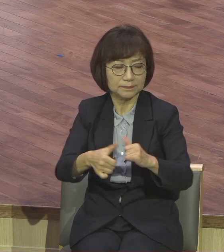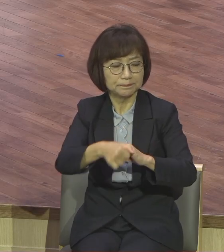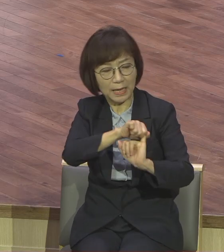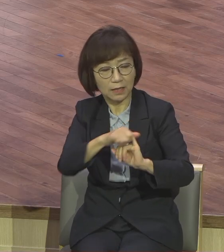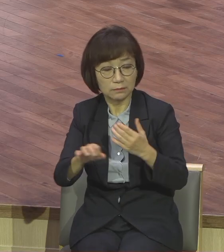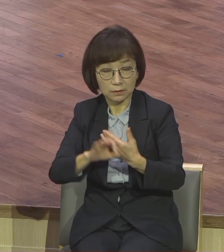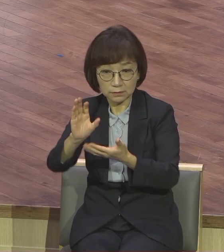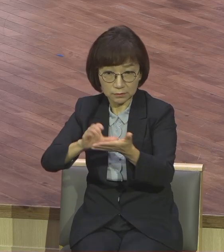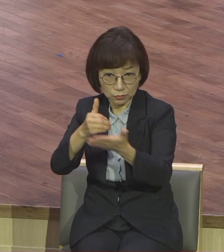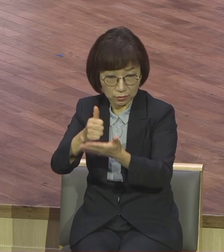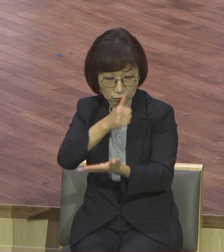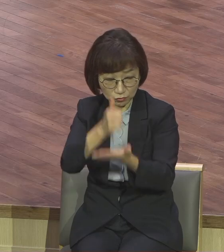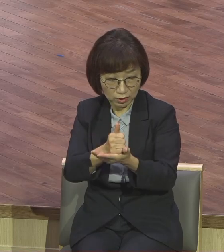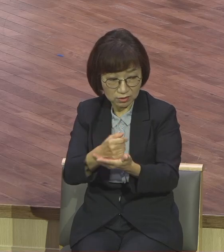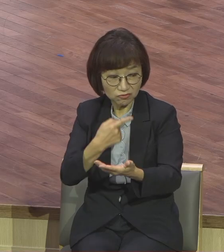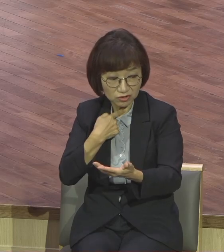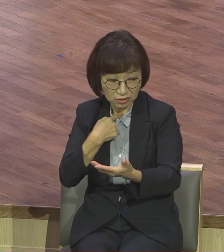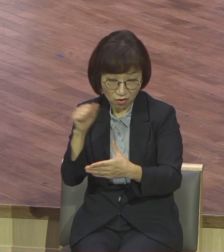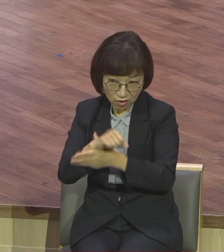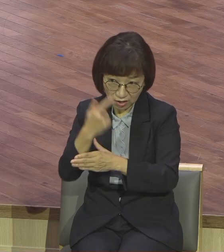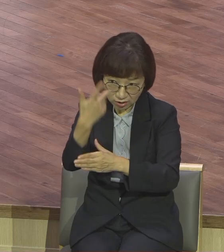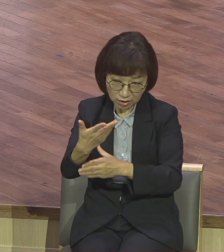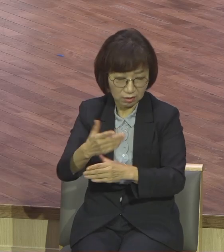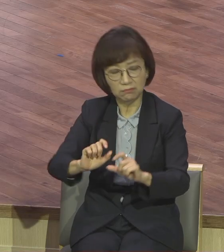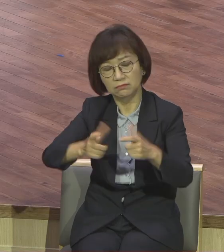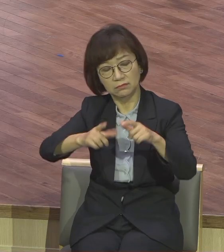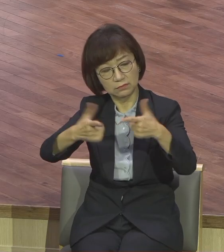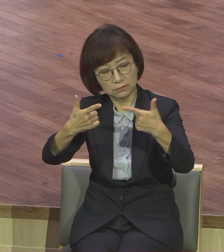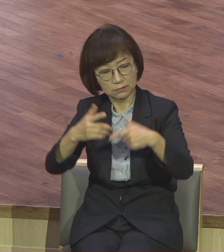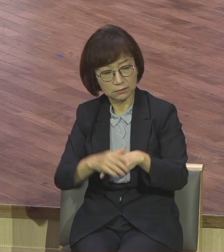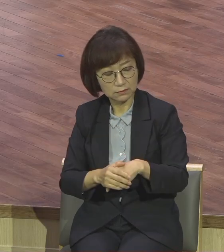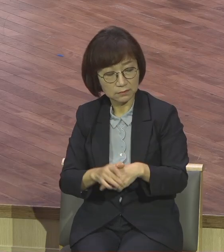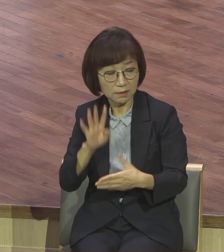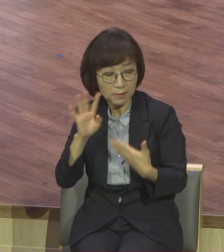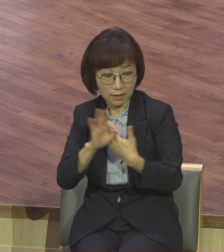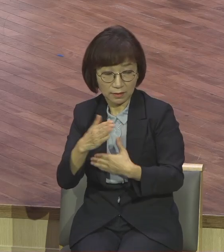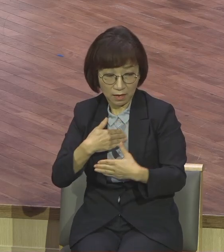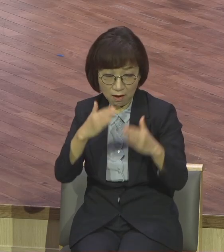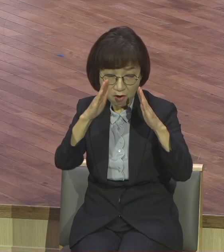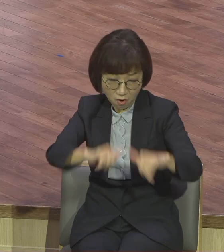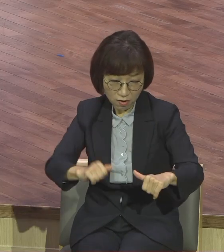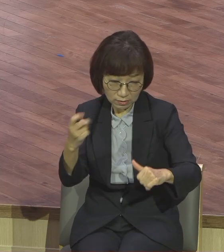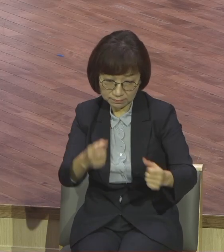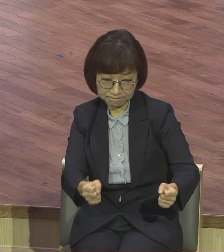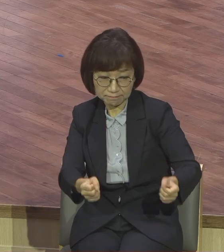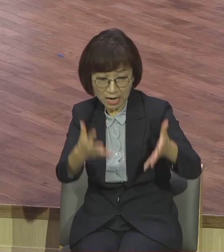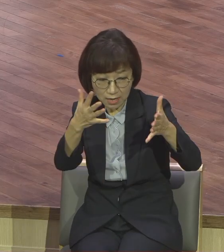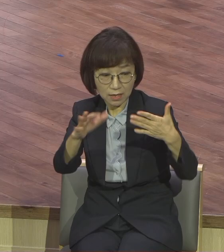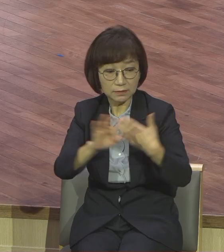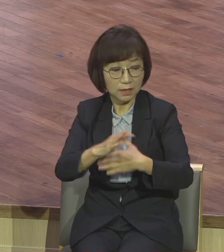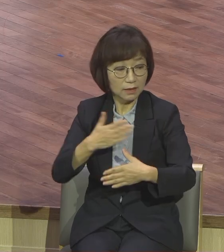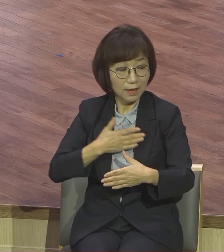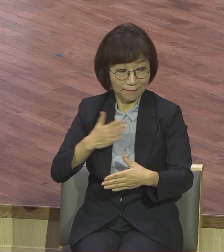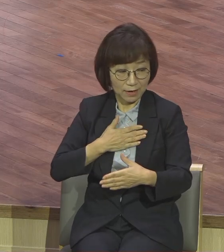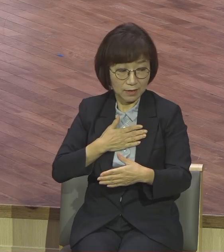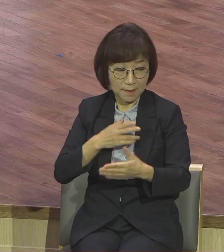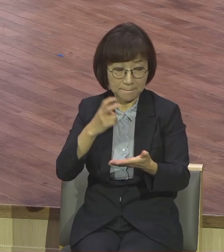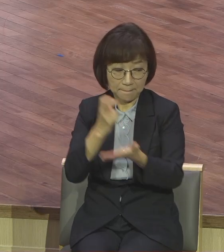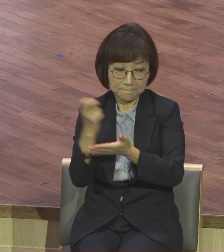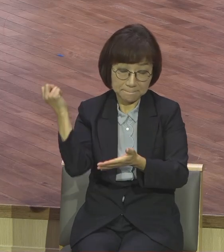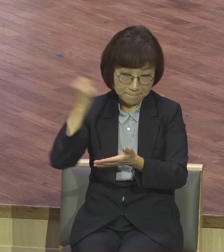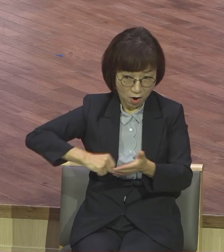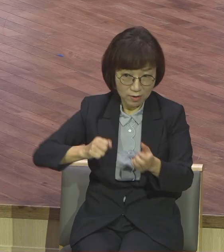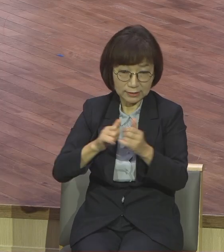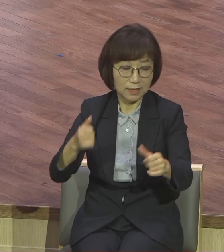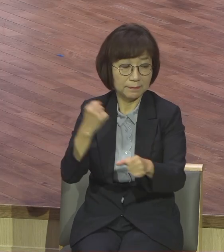드러나면 그리스도께서 죄를 짓게 하는 자냐? 결코 그럴 수 없느니라. 만일 내가 헐었던 것을 다시 세우면 내가 나를 범법한